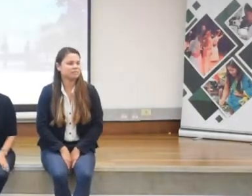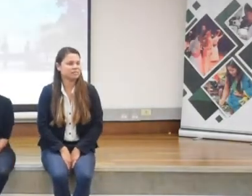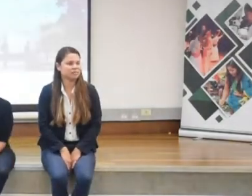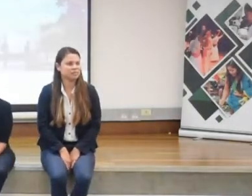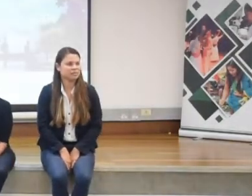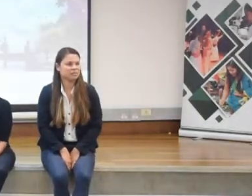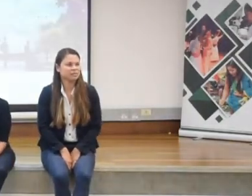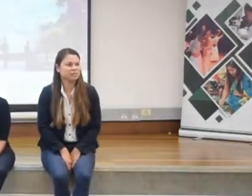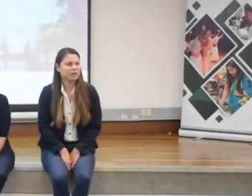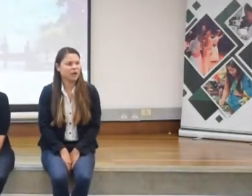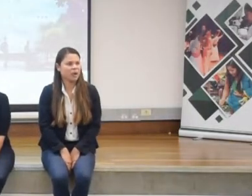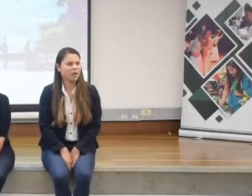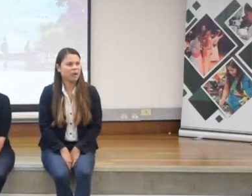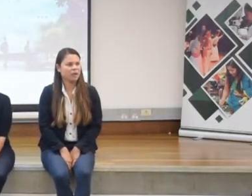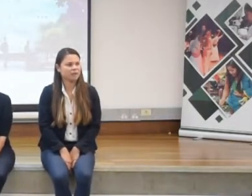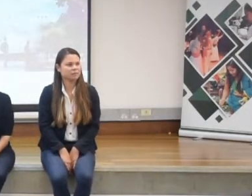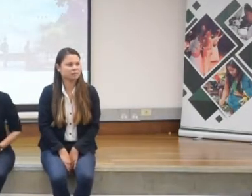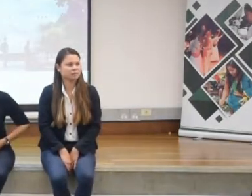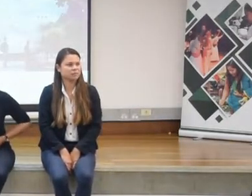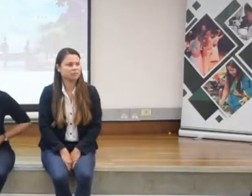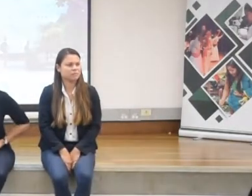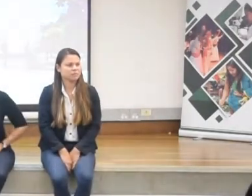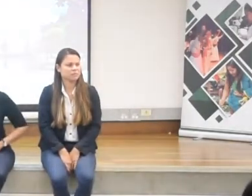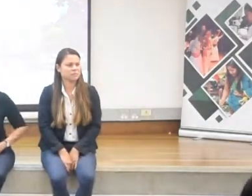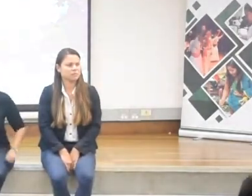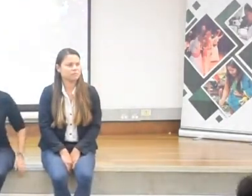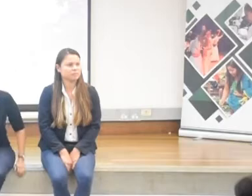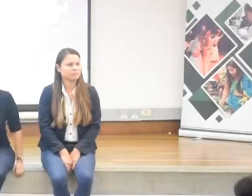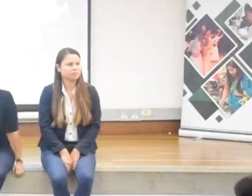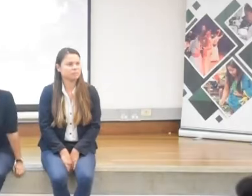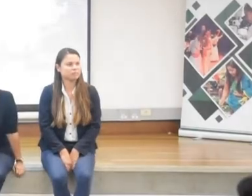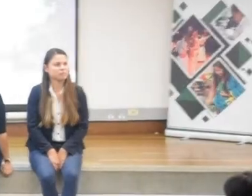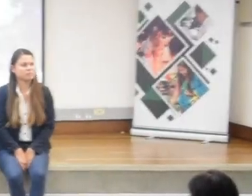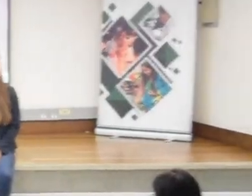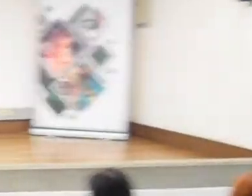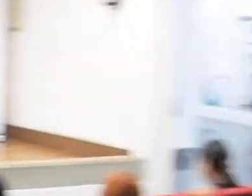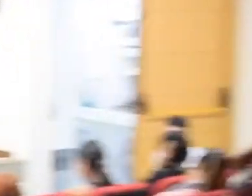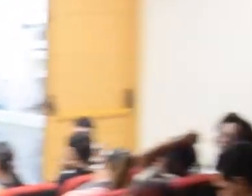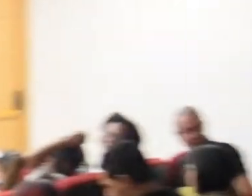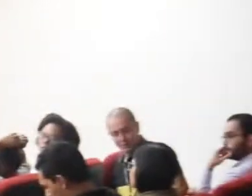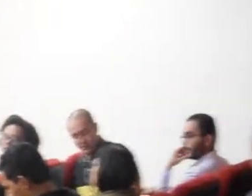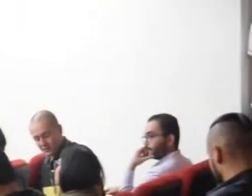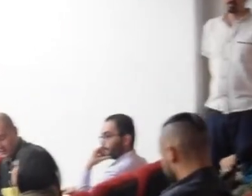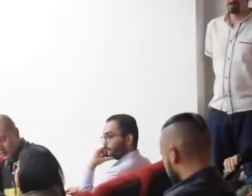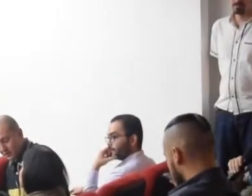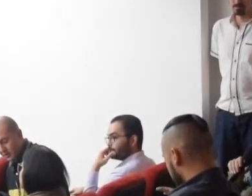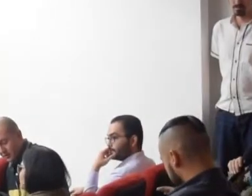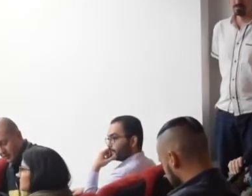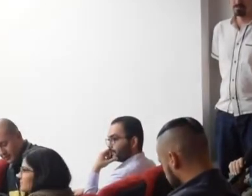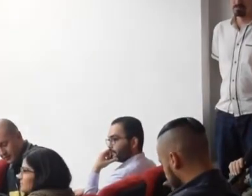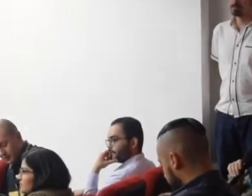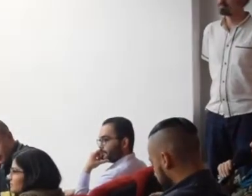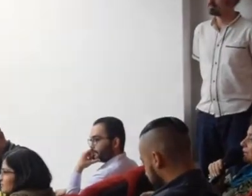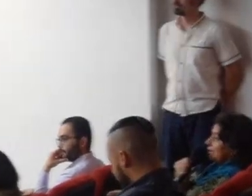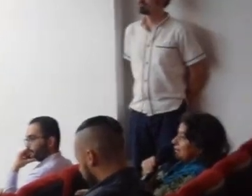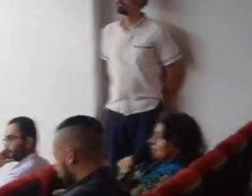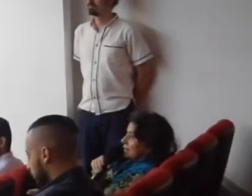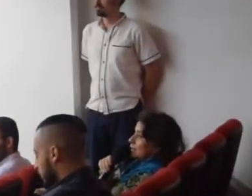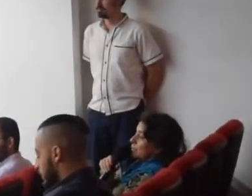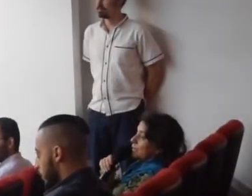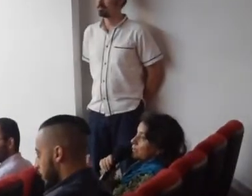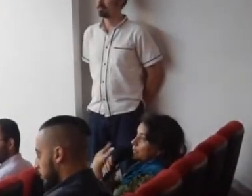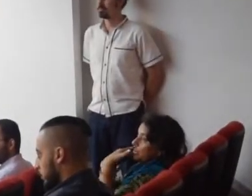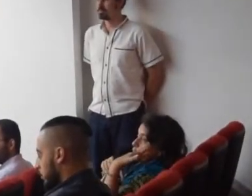todas maneras, adelantando tareas, que revisemos desde las facultades que se ha trabajado en equidad y